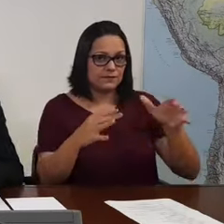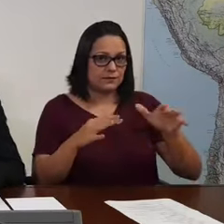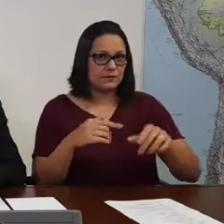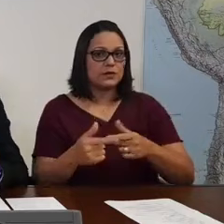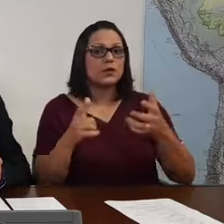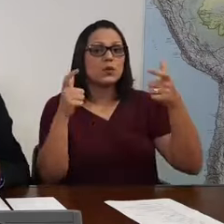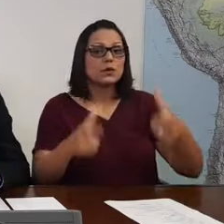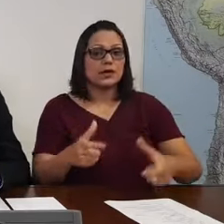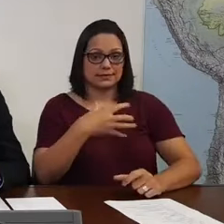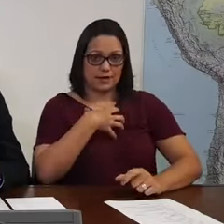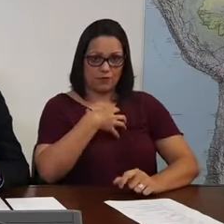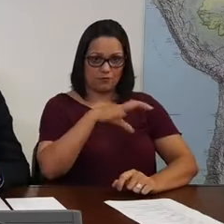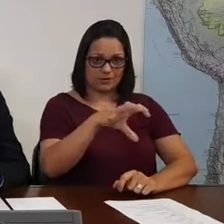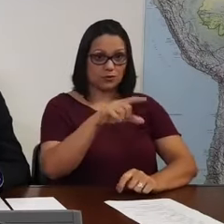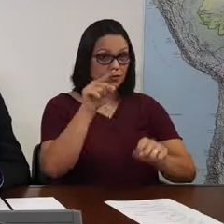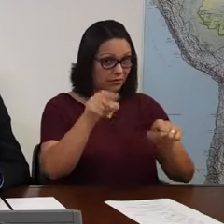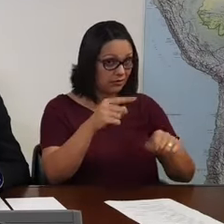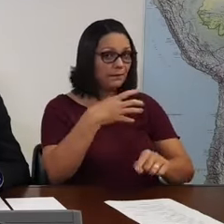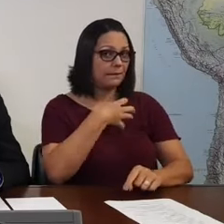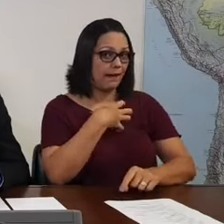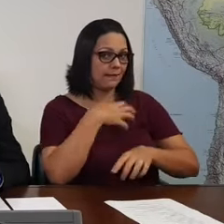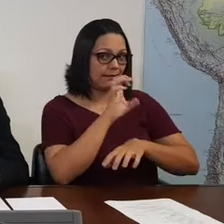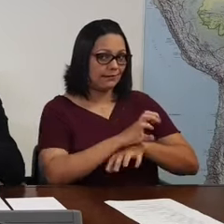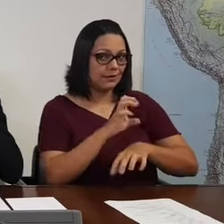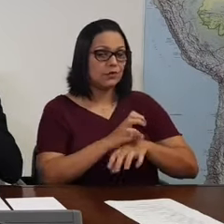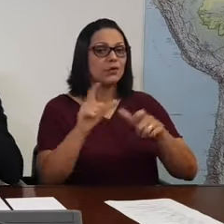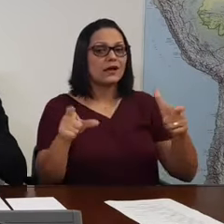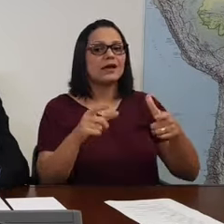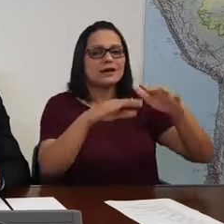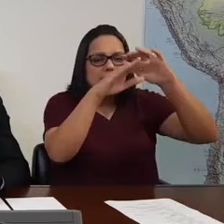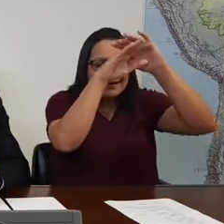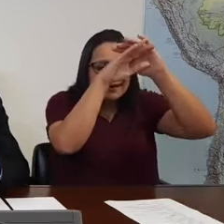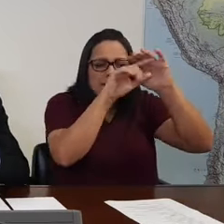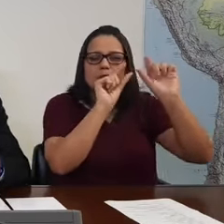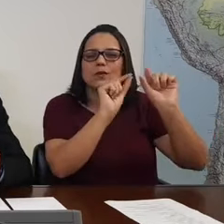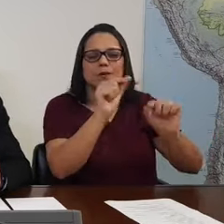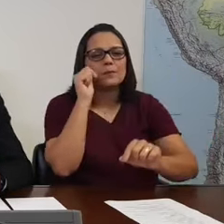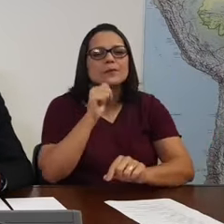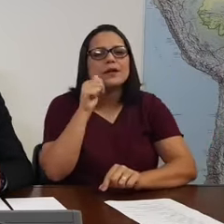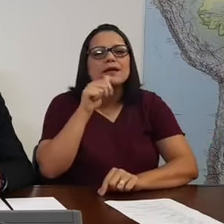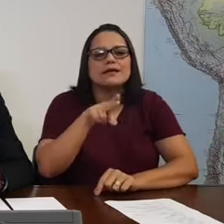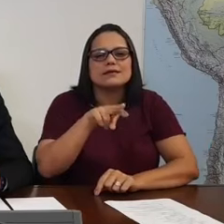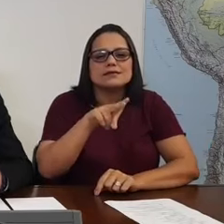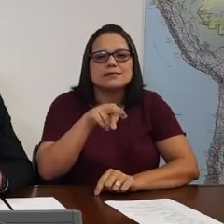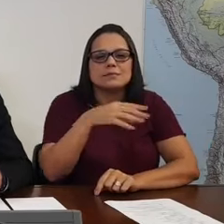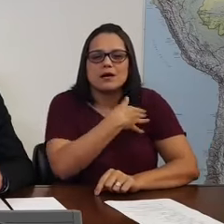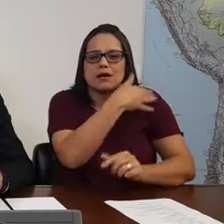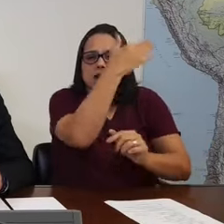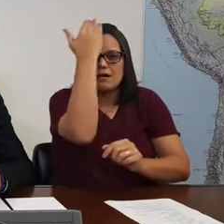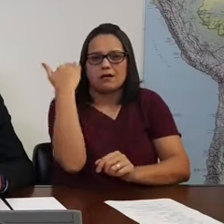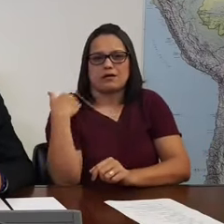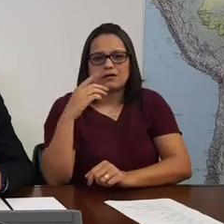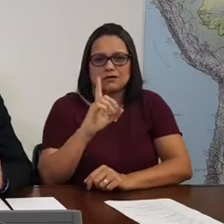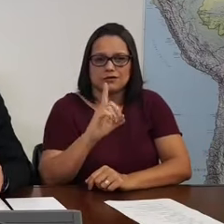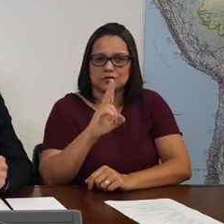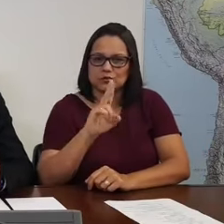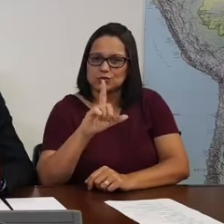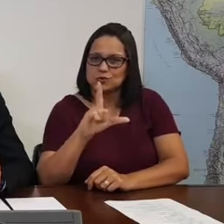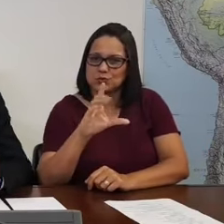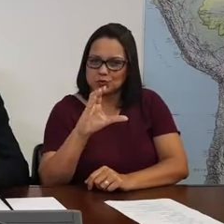em Salvador, Bahia, o evento da canonização da Irmã Dulce, um evento católico. Hoje nós fomos convidados